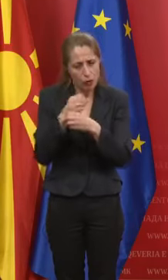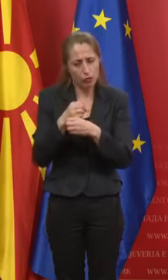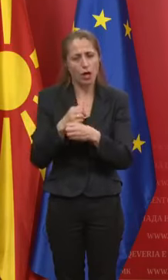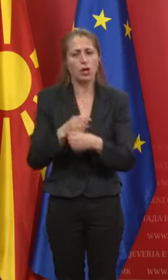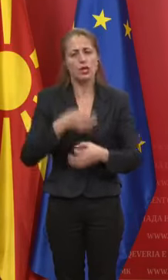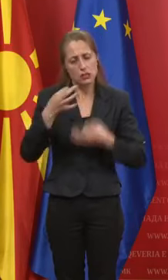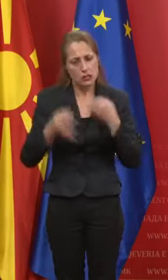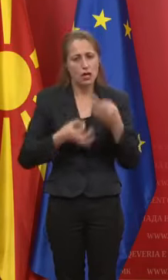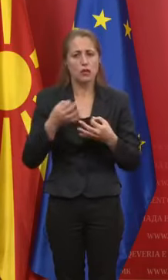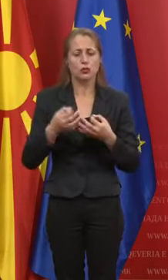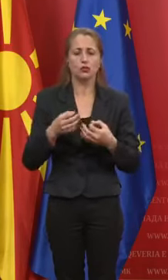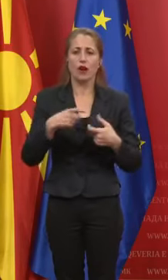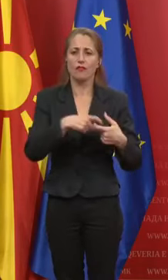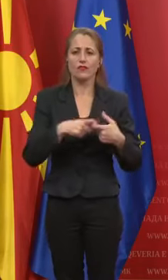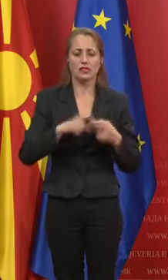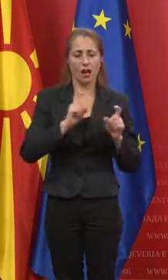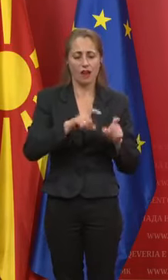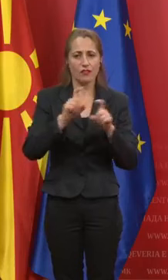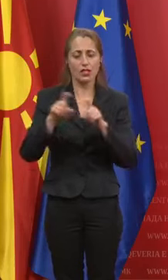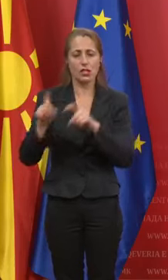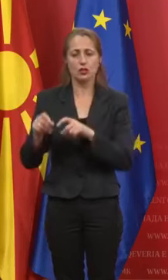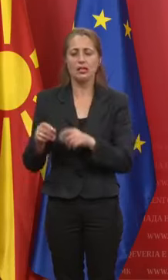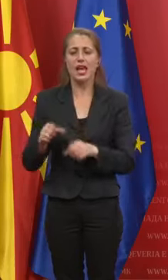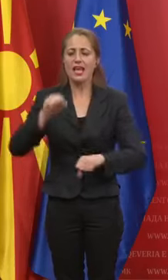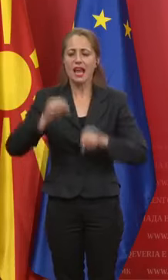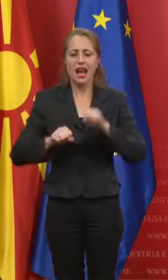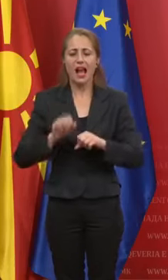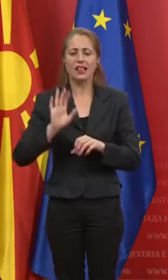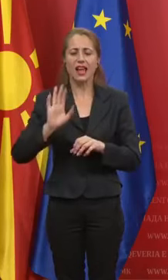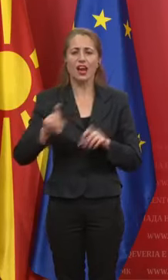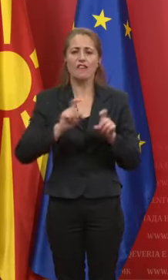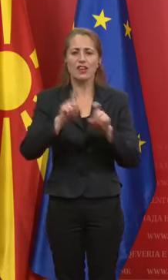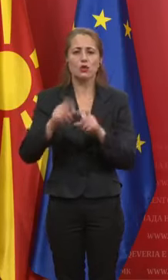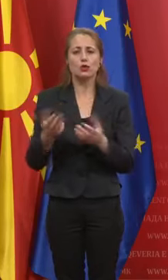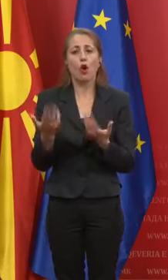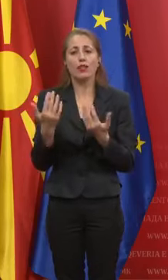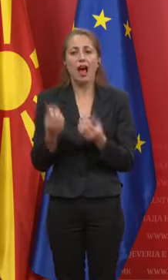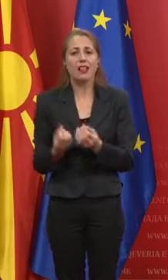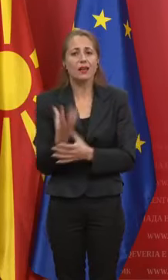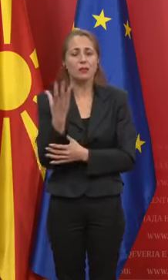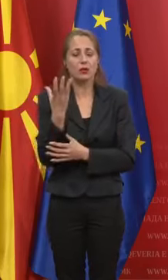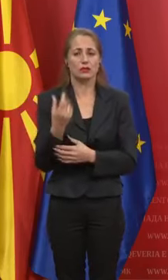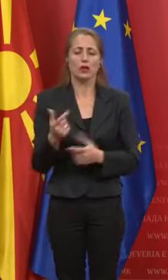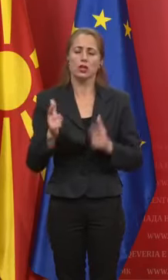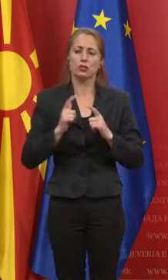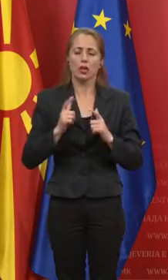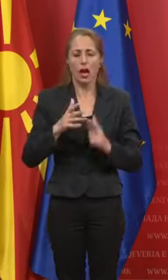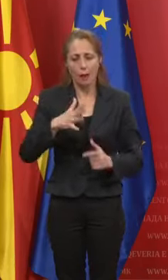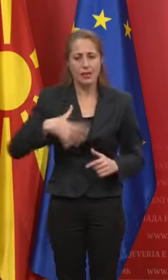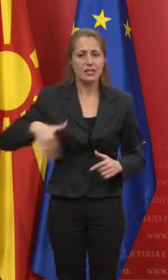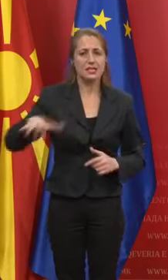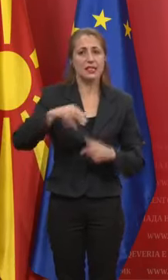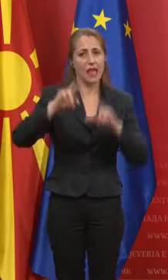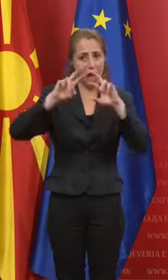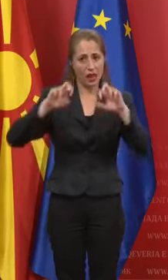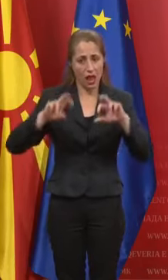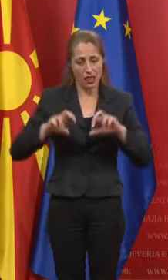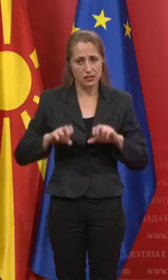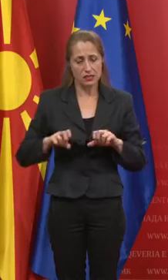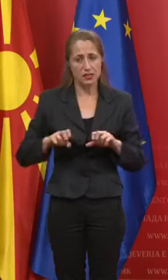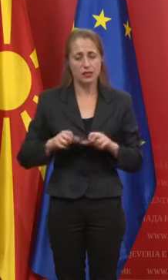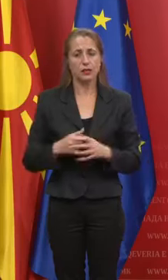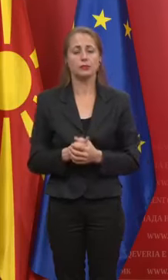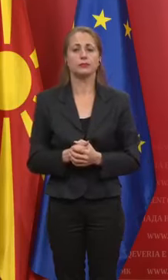истражувања во однос на вирусот и карактеристиките кои што ги има. Така да ќе ги почекаме сите овие анализи, верувам